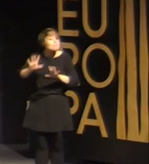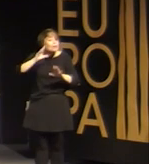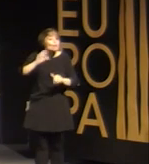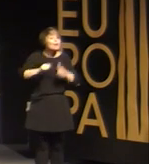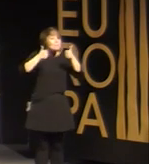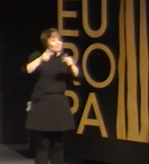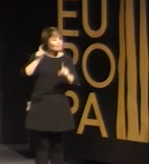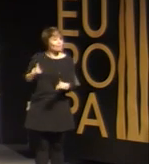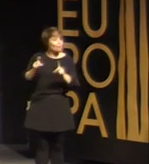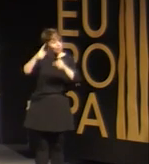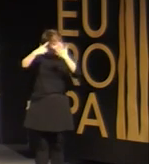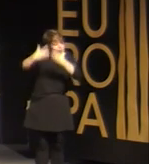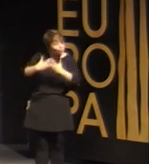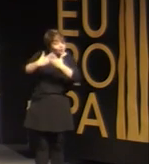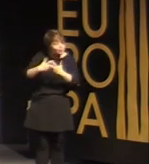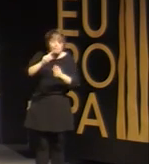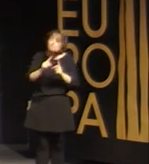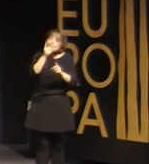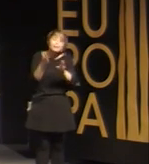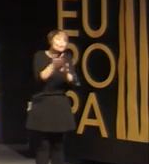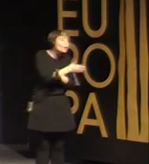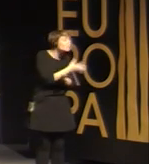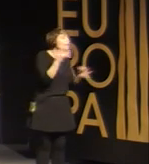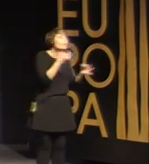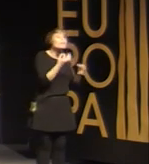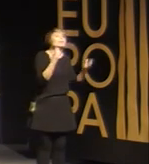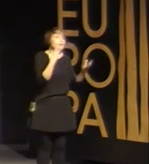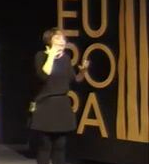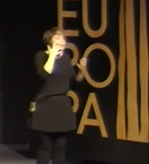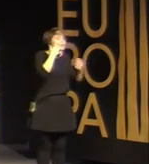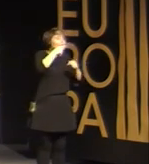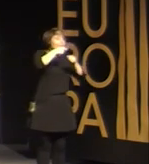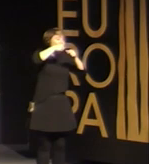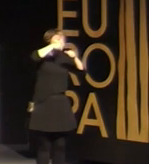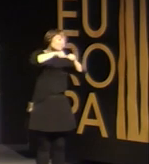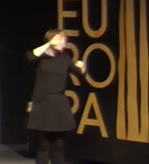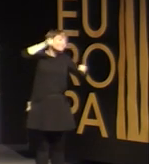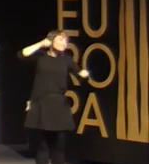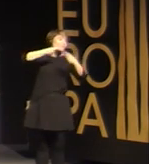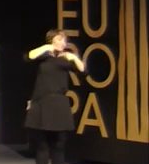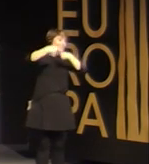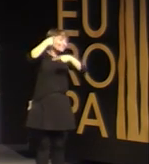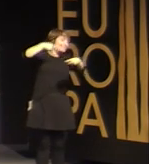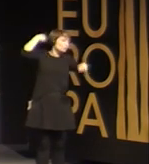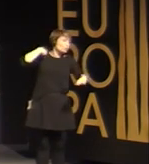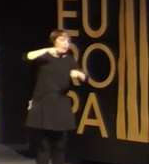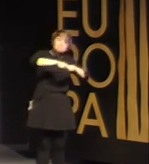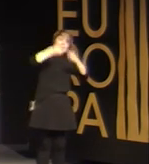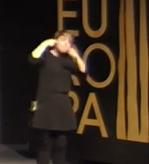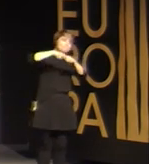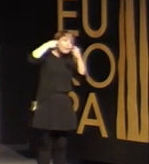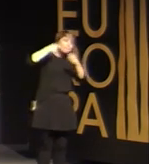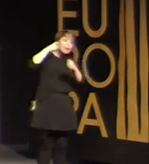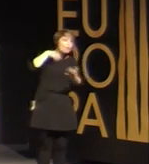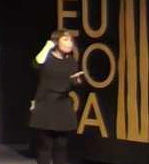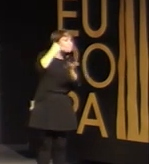a hacer esto lo primero que tenemos que hacer es romper con las tradiciones y fundamentalmente con las creencias y los